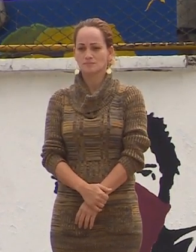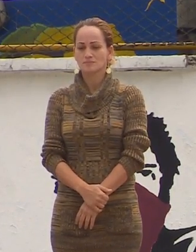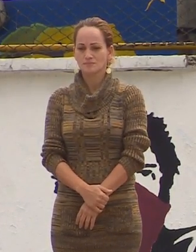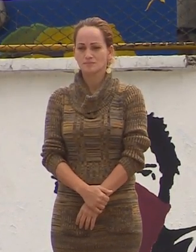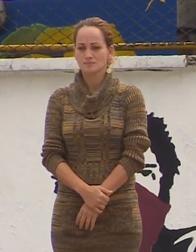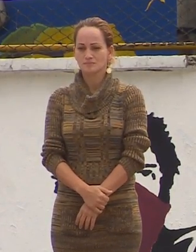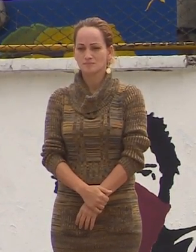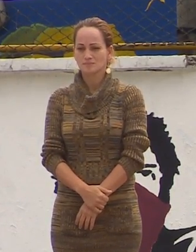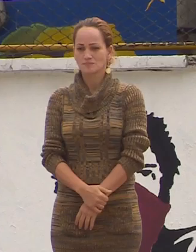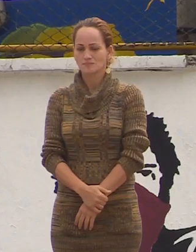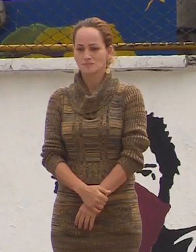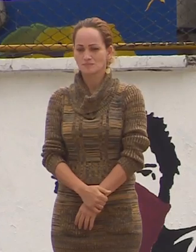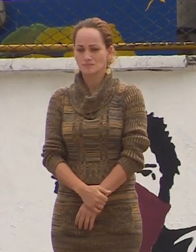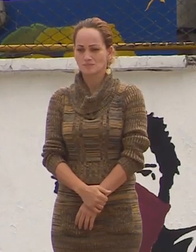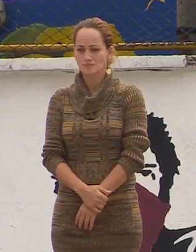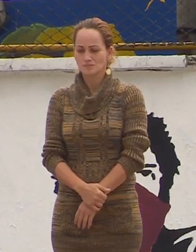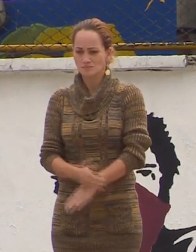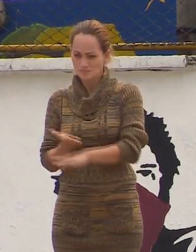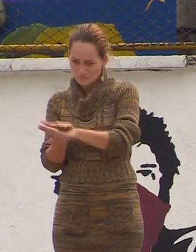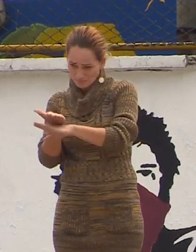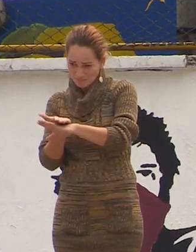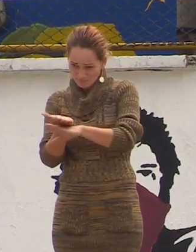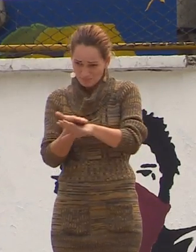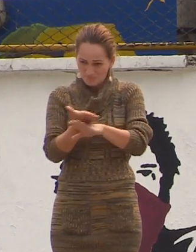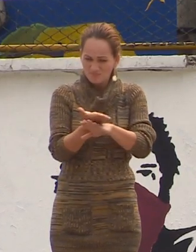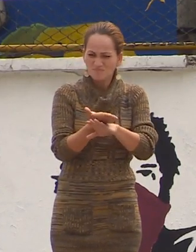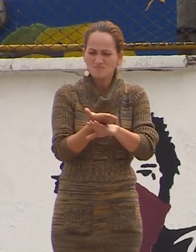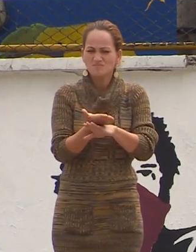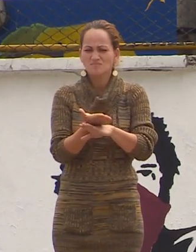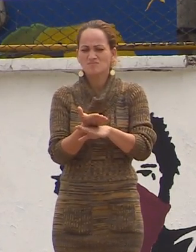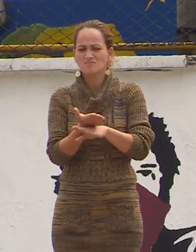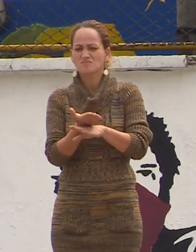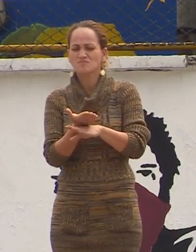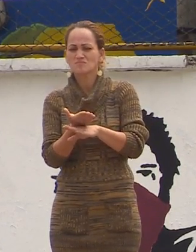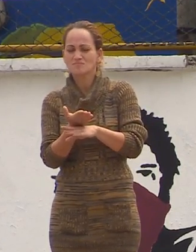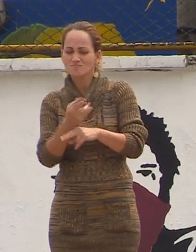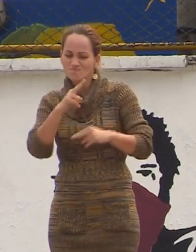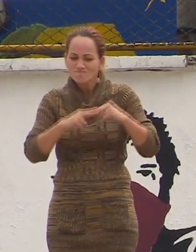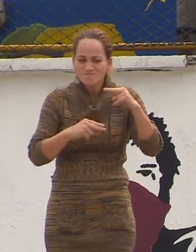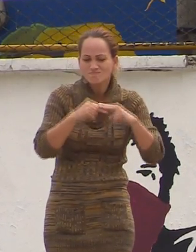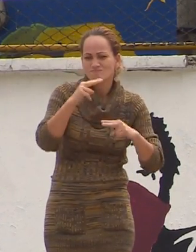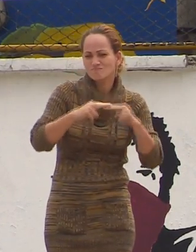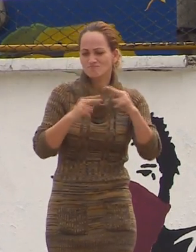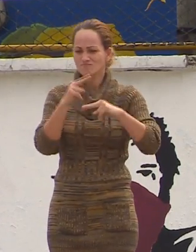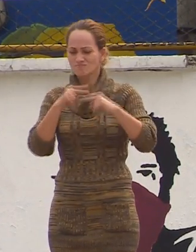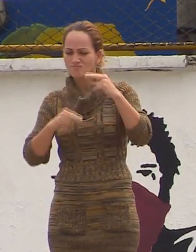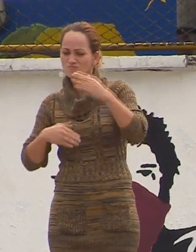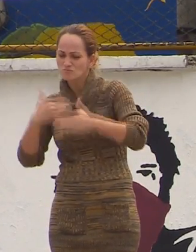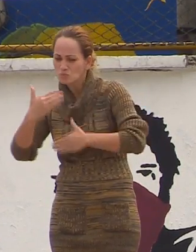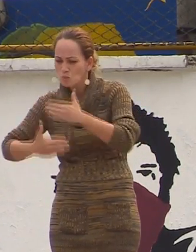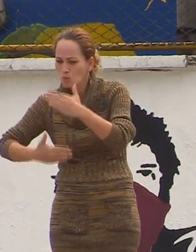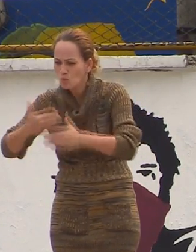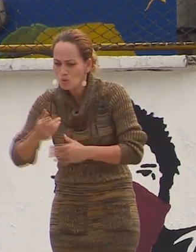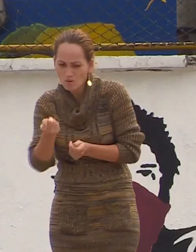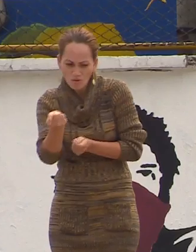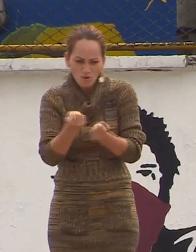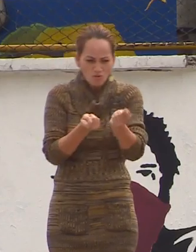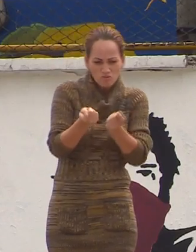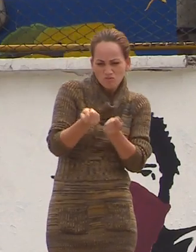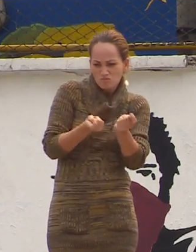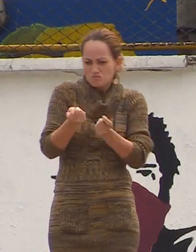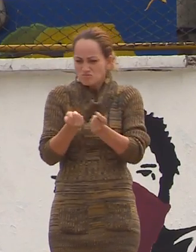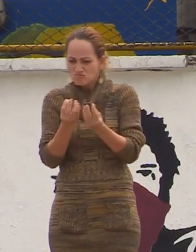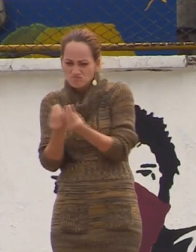Convocamos, por esa razón, a construir procesos de regulación colectiva